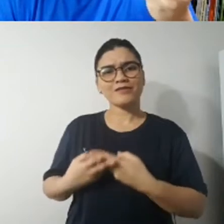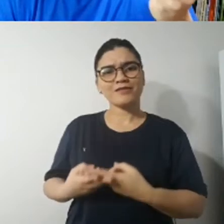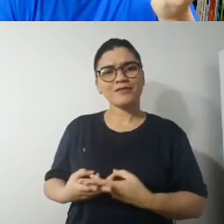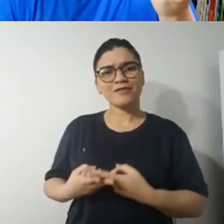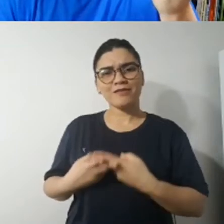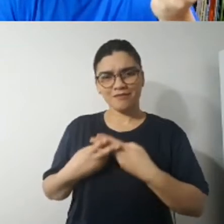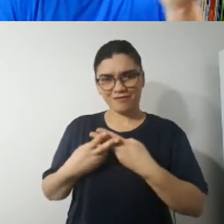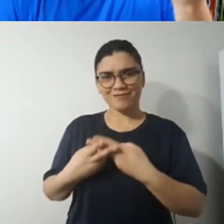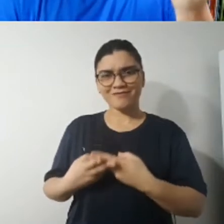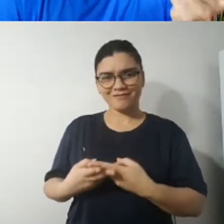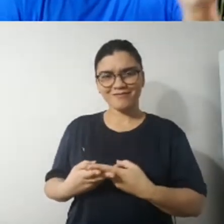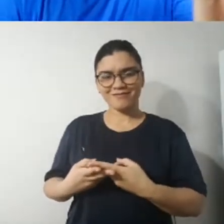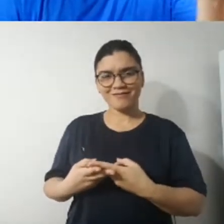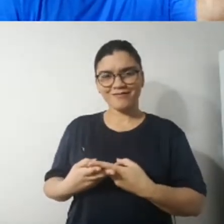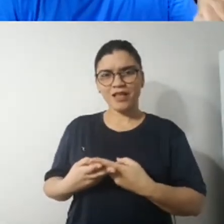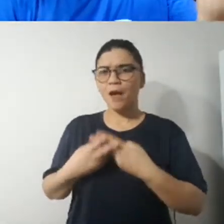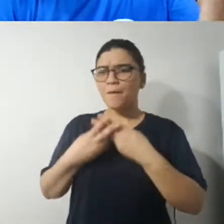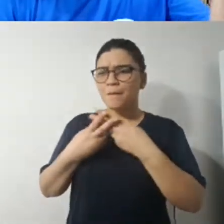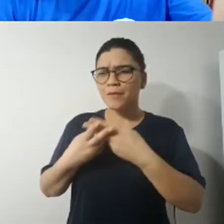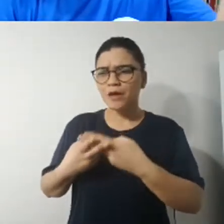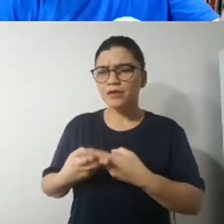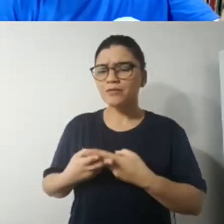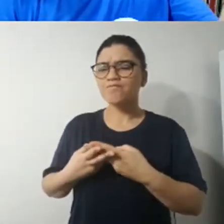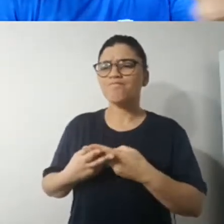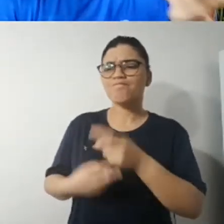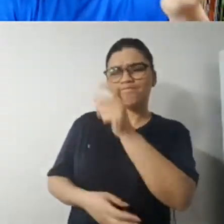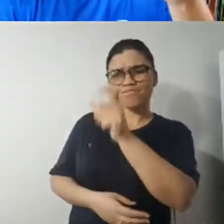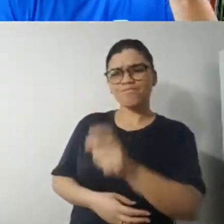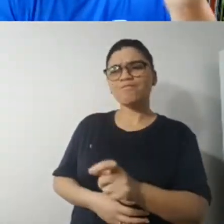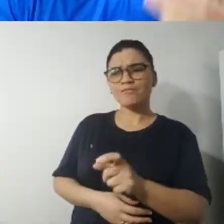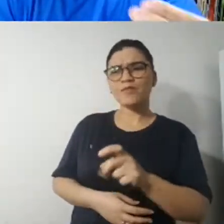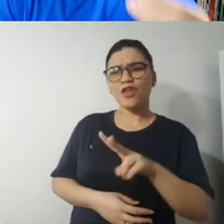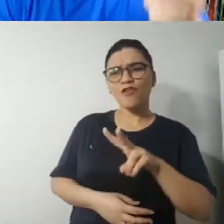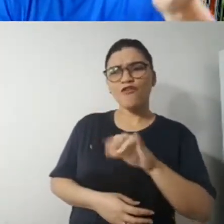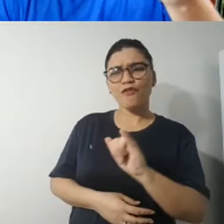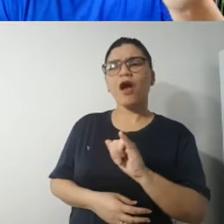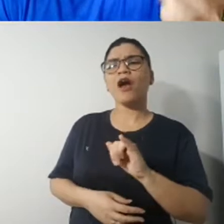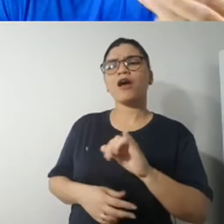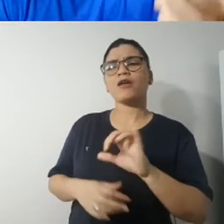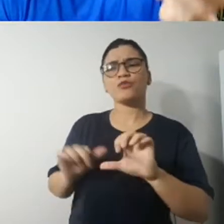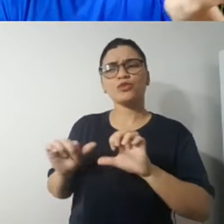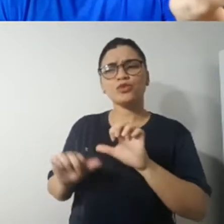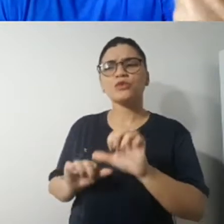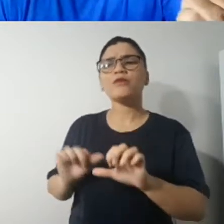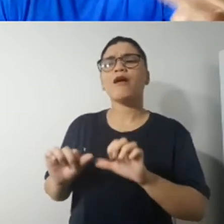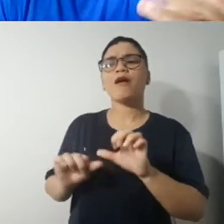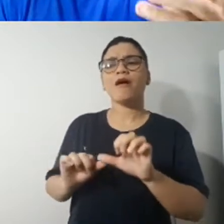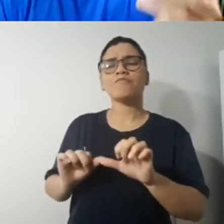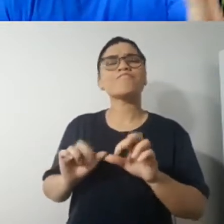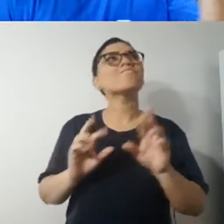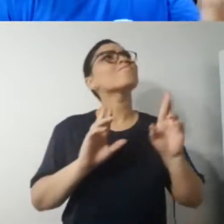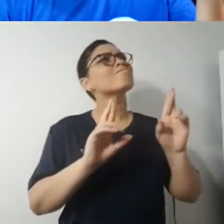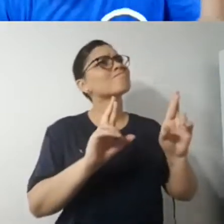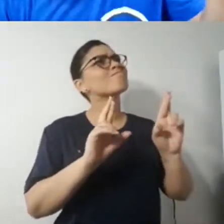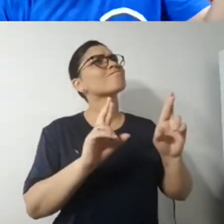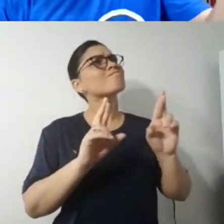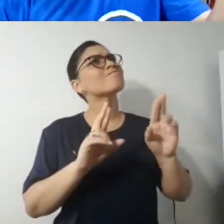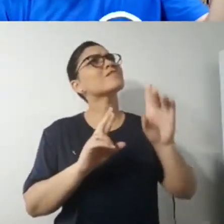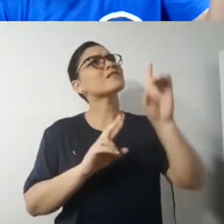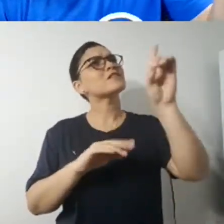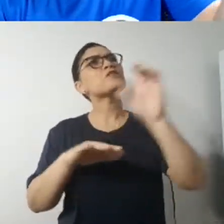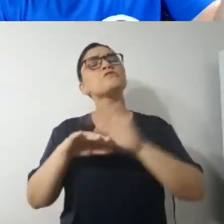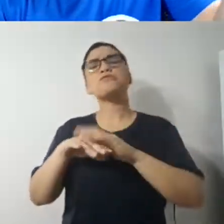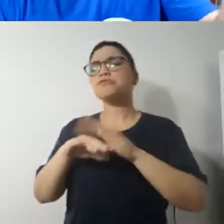que deseja a mudança do outro, que espera pela mudança do outro e que suporta